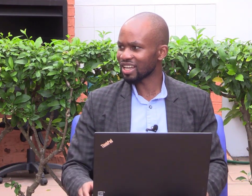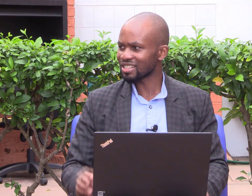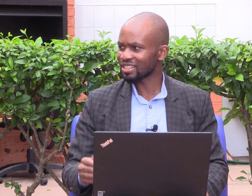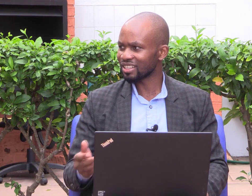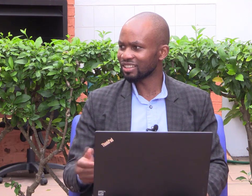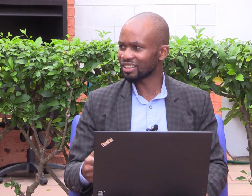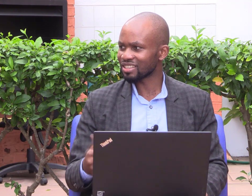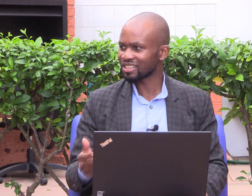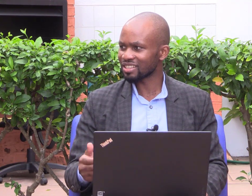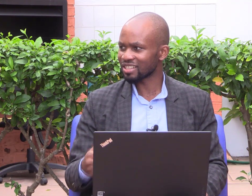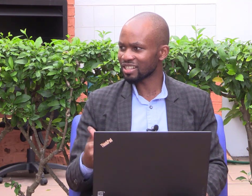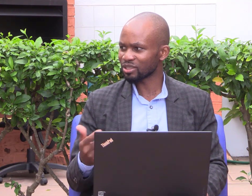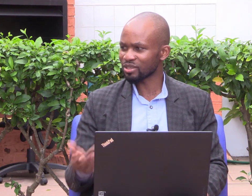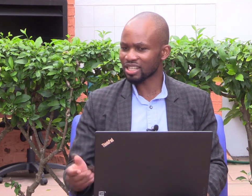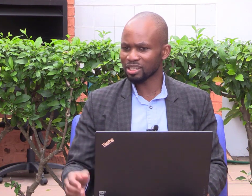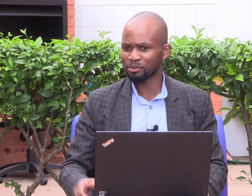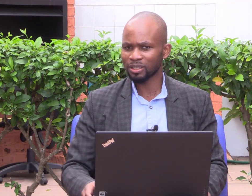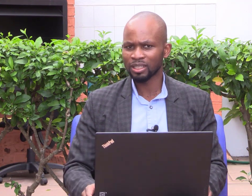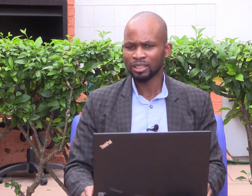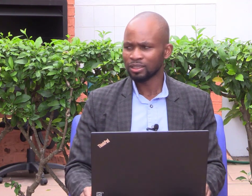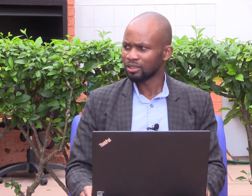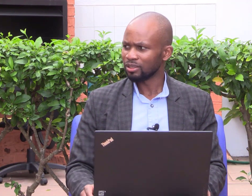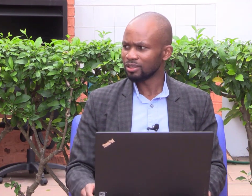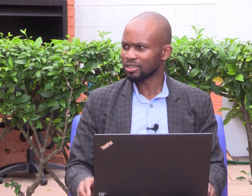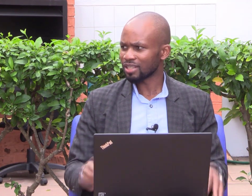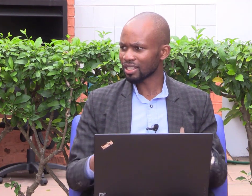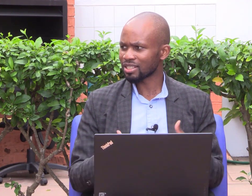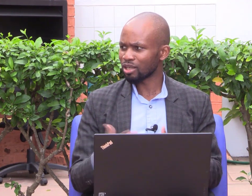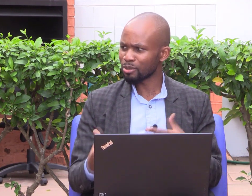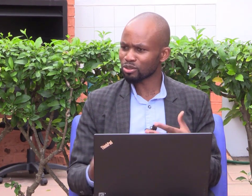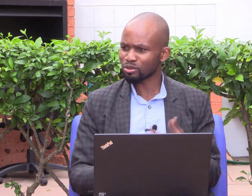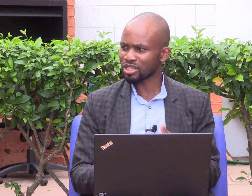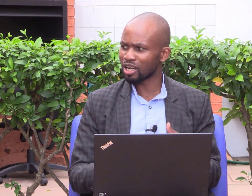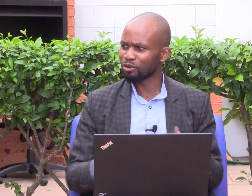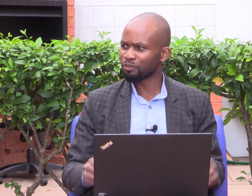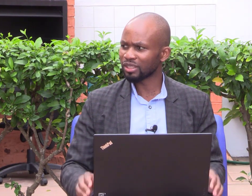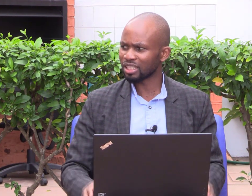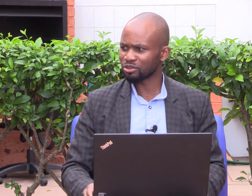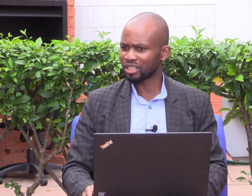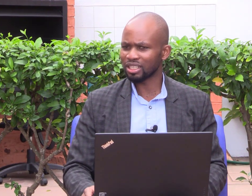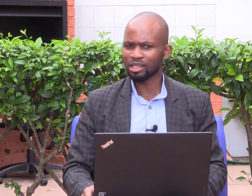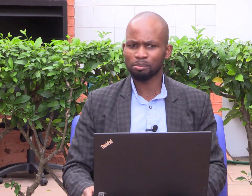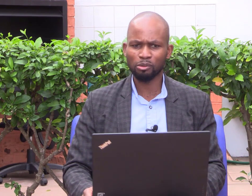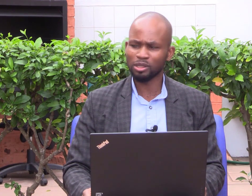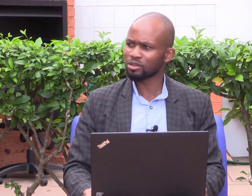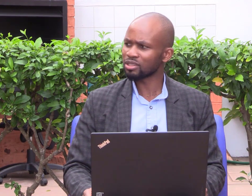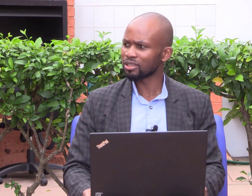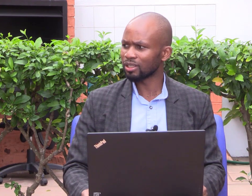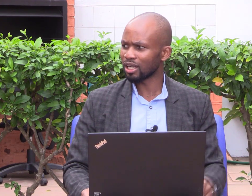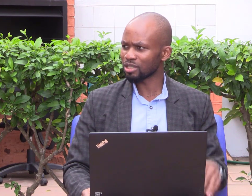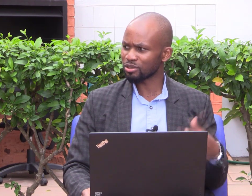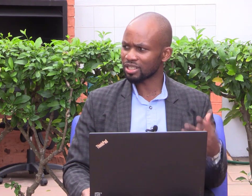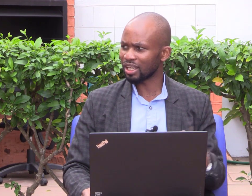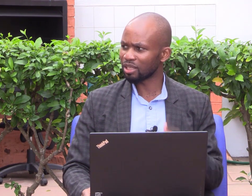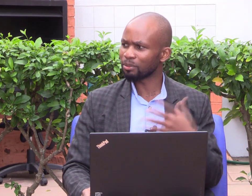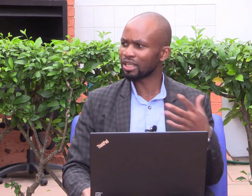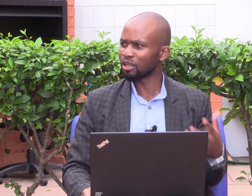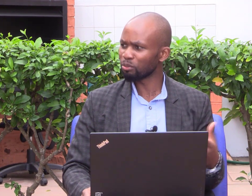classe, quinta, sexta ou sétima? Será que seria uma solução que ajudaria, pelo menos, a sociedade a aprender um